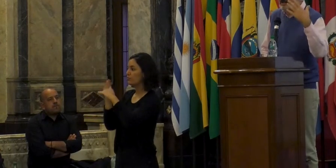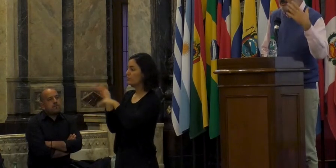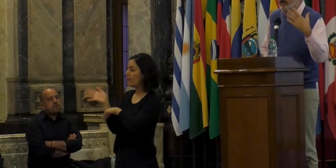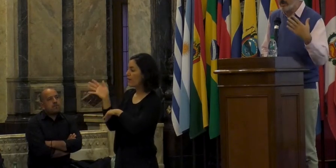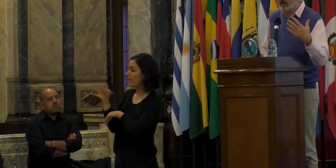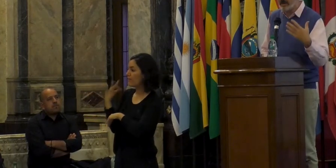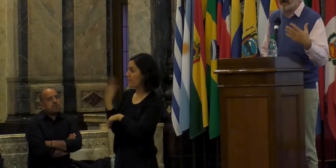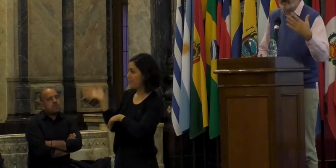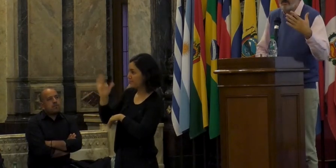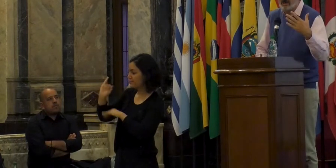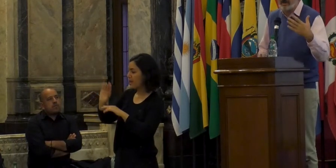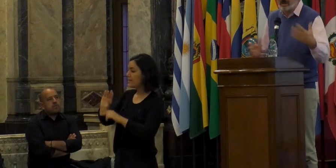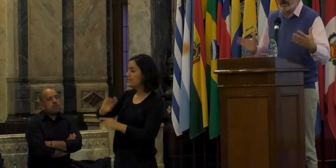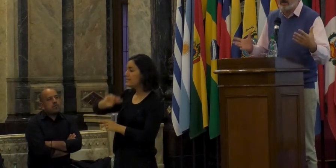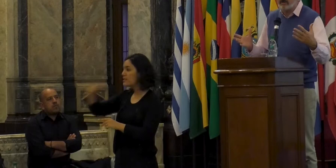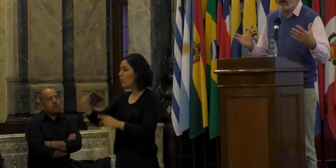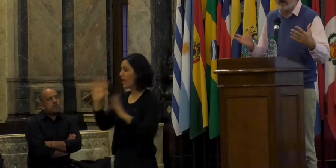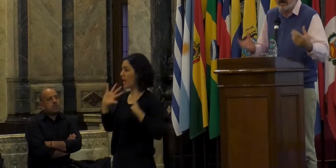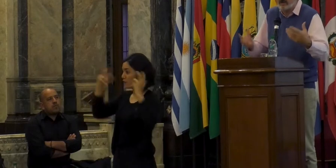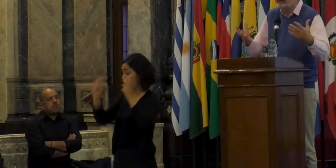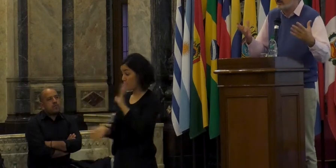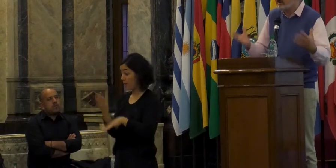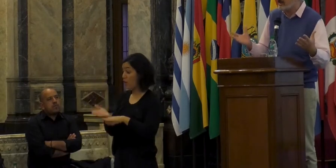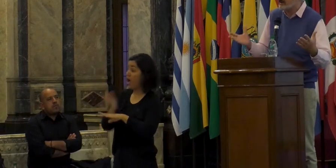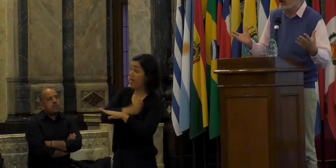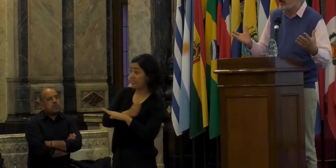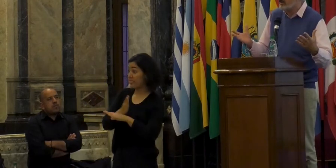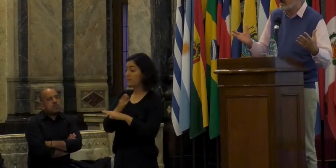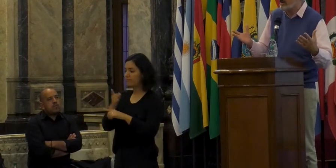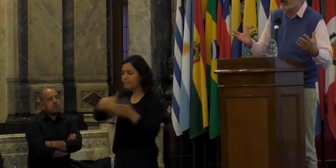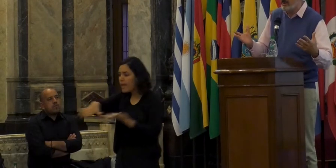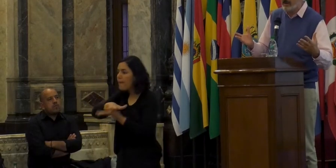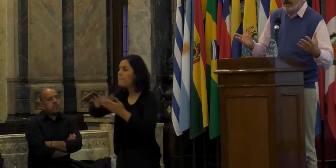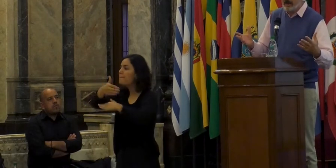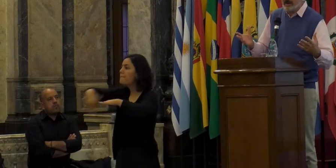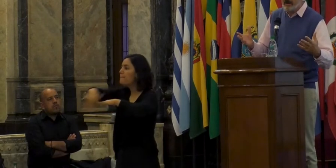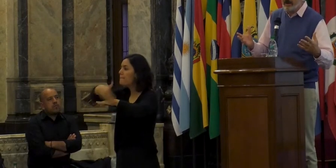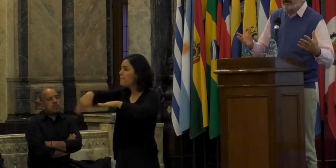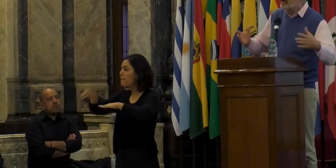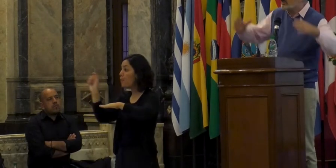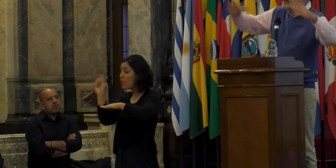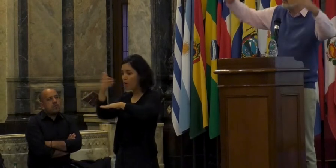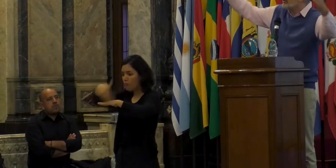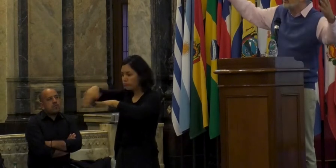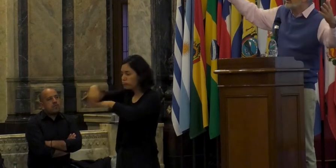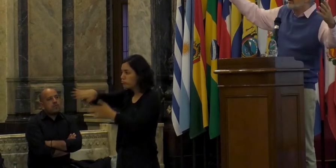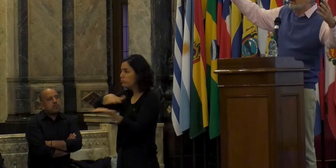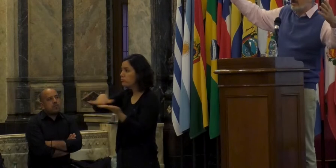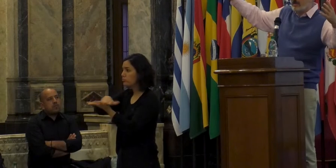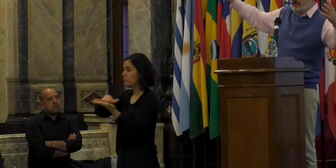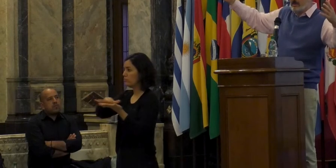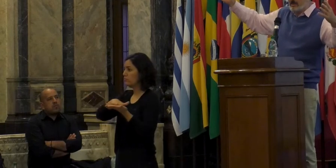segunda revolución moderna. Si hubo una primera revolución moderna en la constitución del espacio público, estamos en un templo